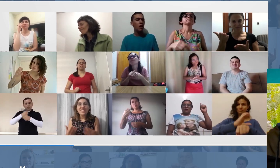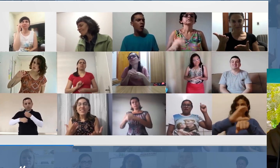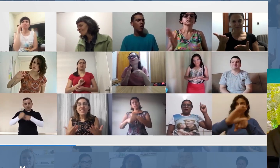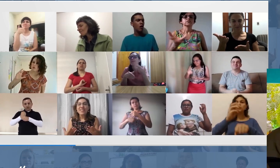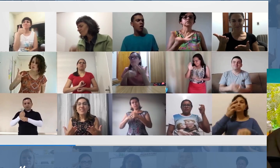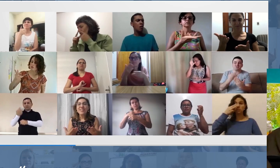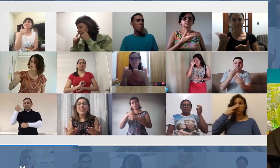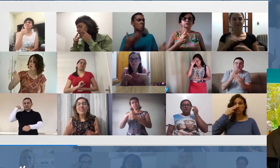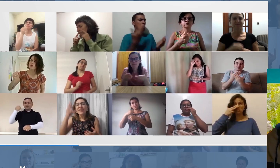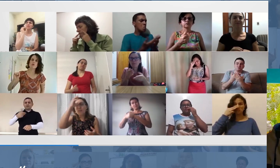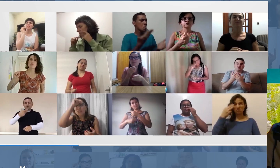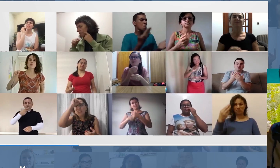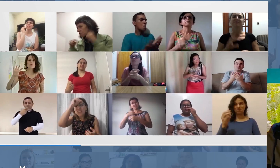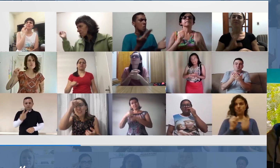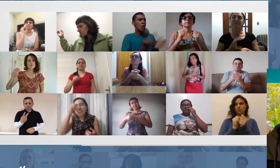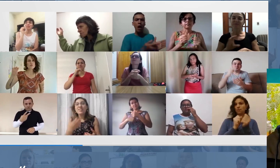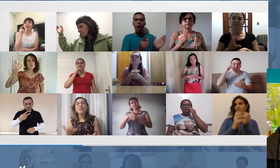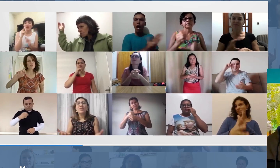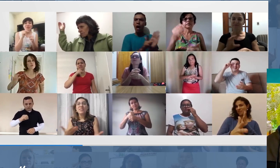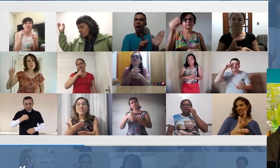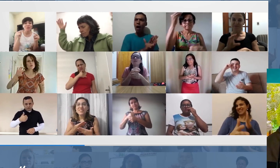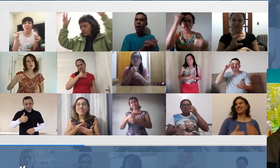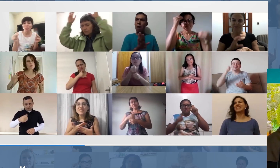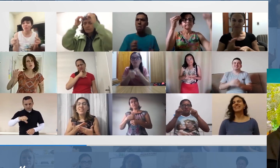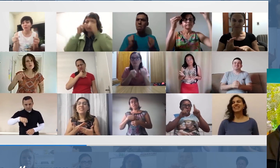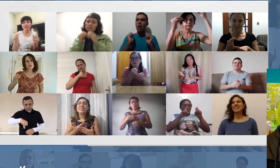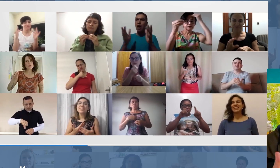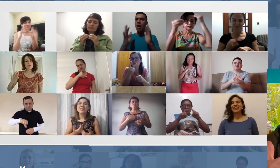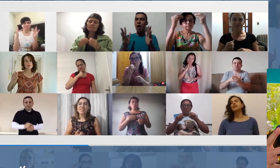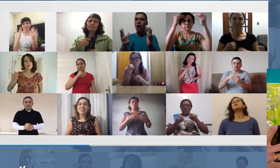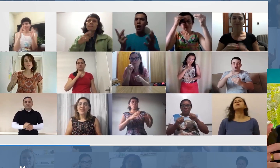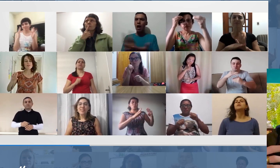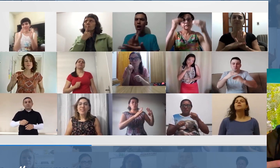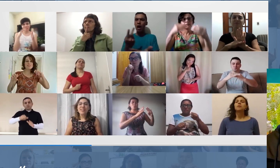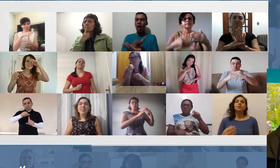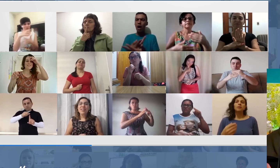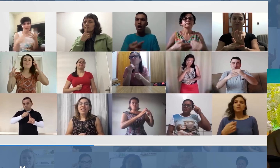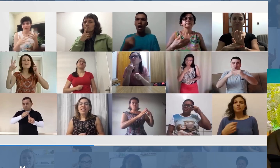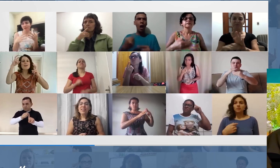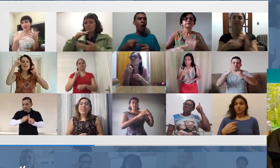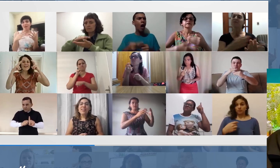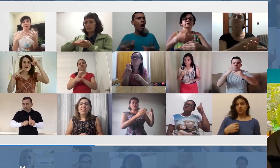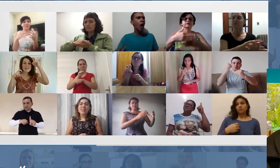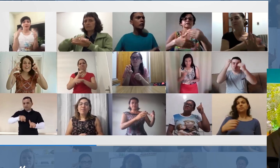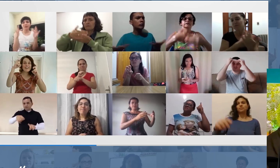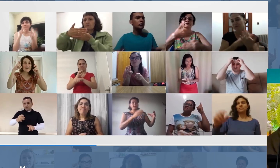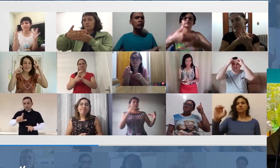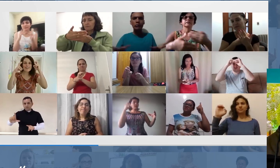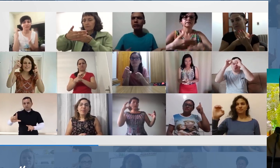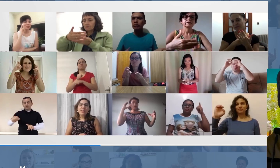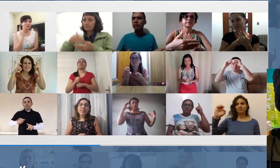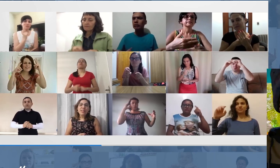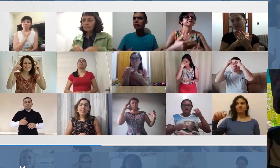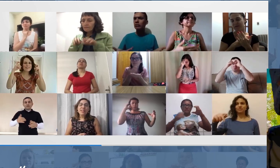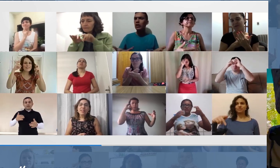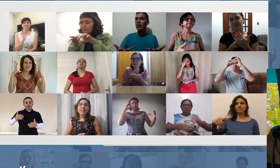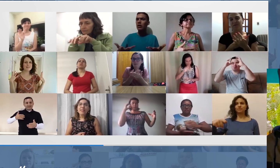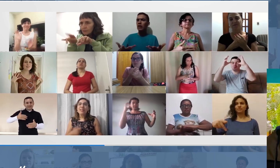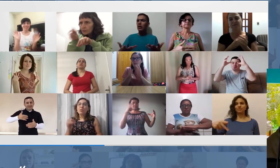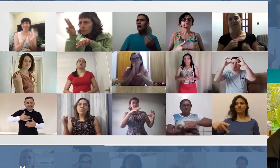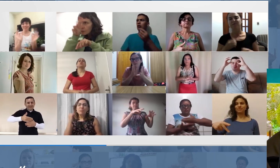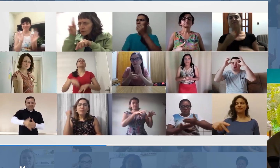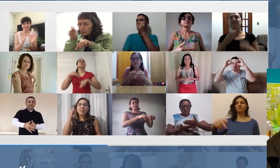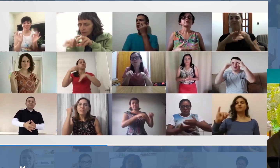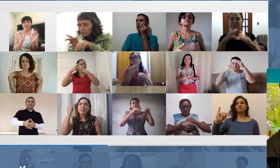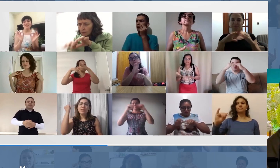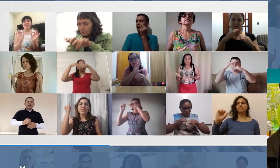tem psicólogo, tem dentista, tem professora, tem pessoa aqui que estava tentando interpretar a Libras, mas não estava conseguindo,